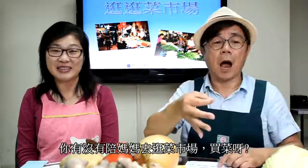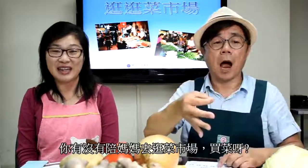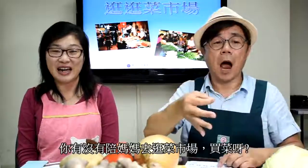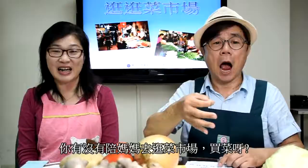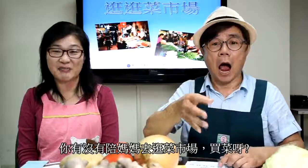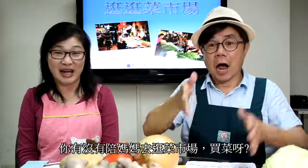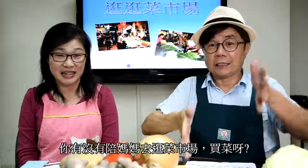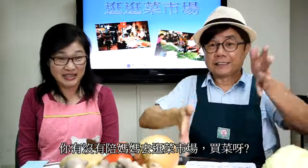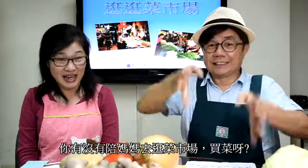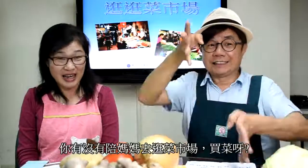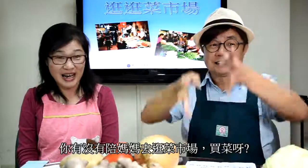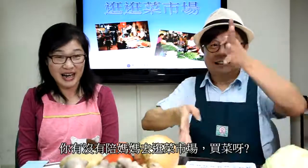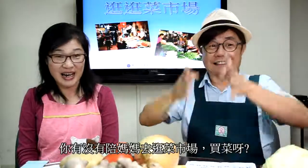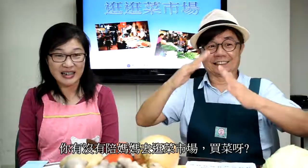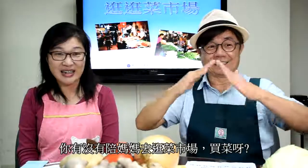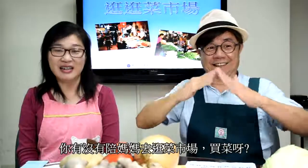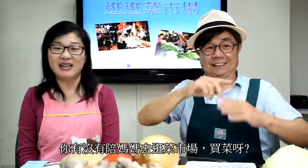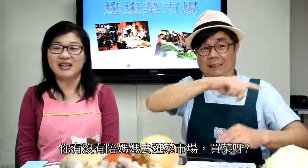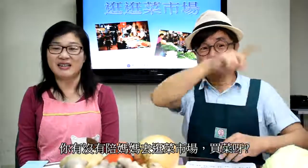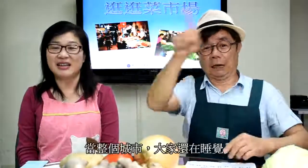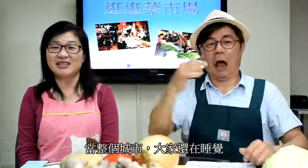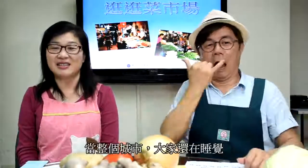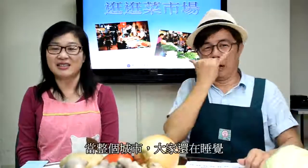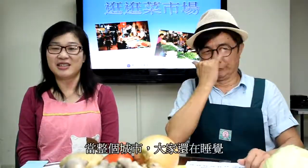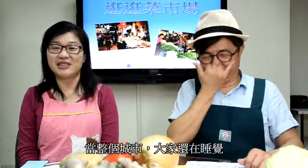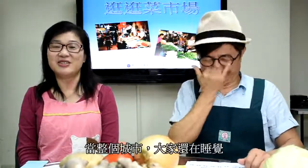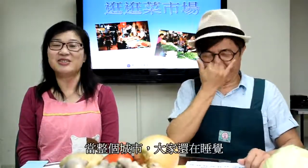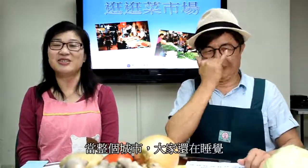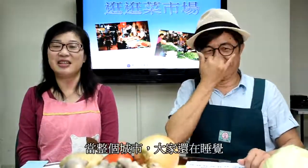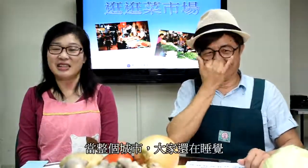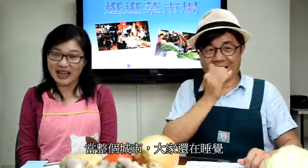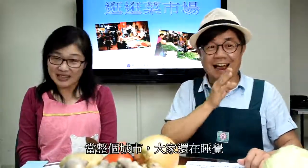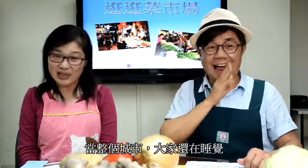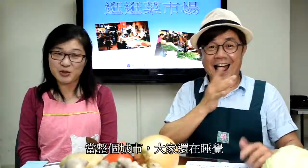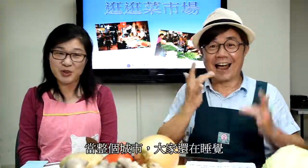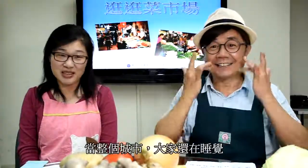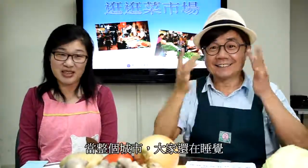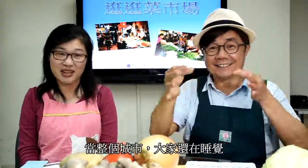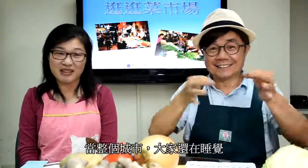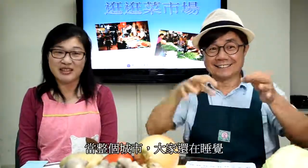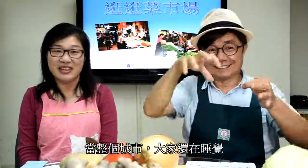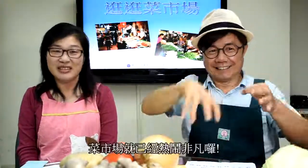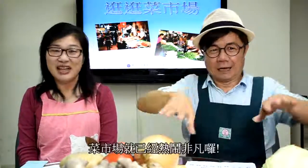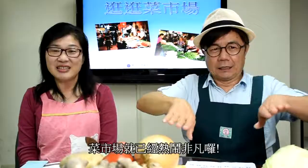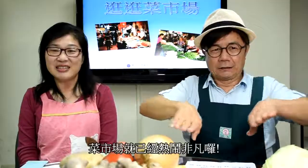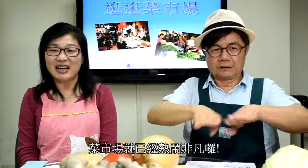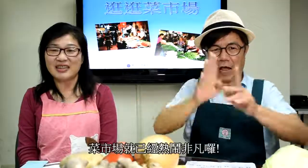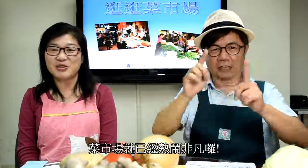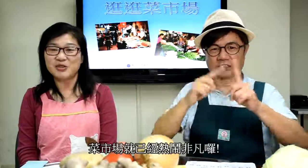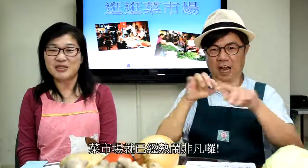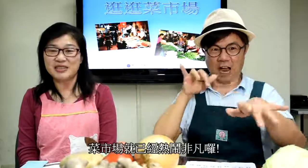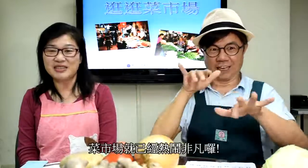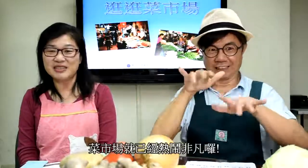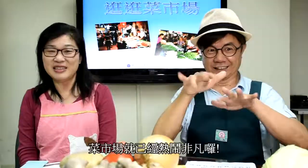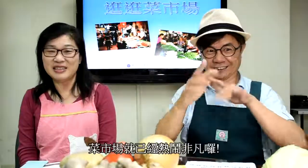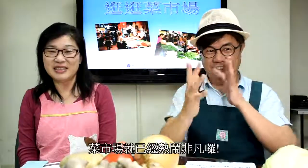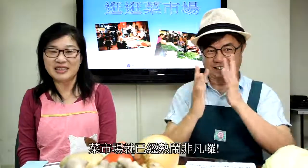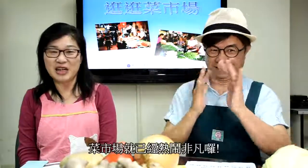场买菜啊？当整个城市大家还在睡觉，菜市场就已经热闹